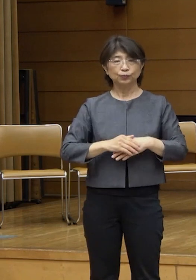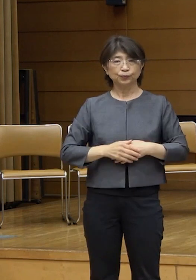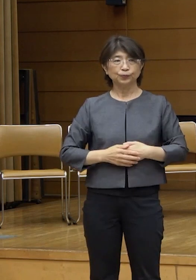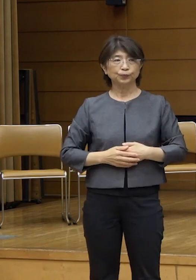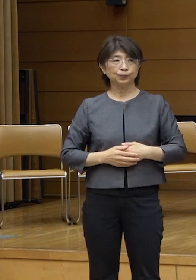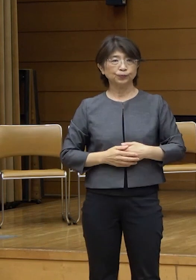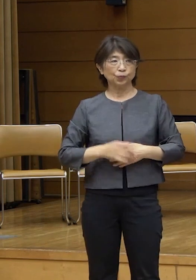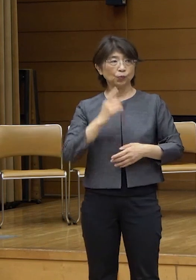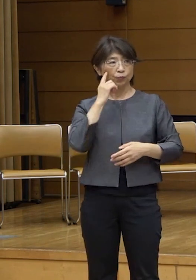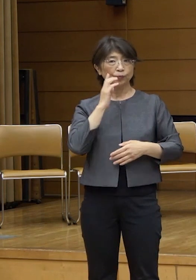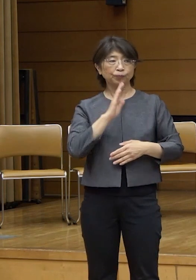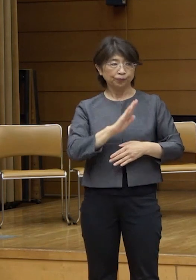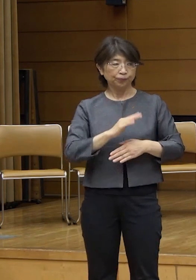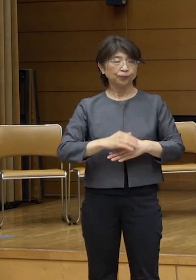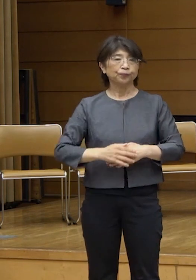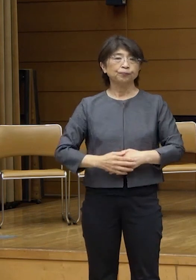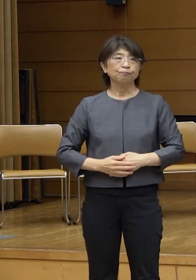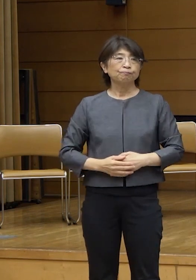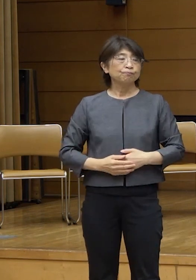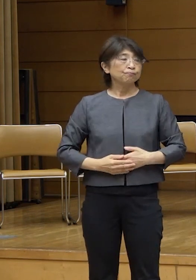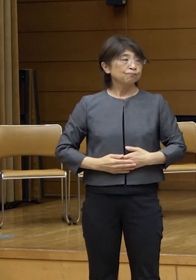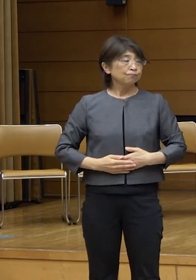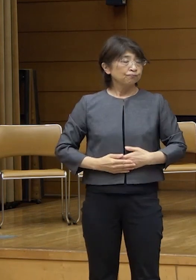ありがとうございます。